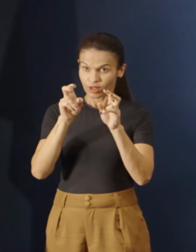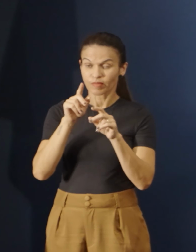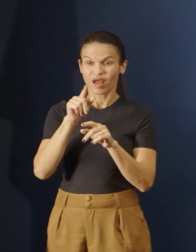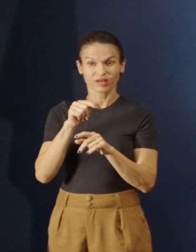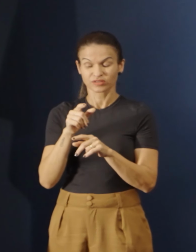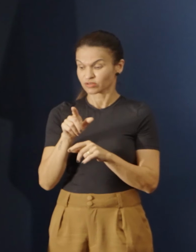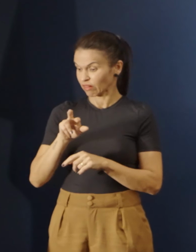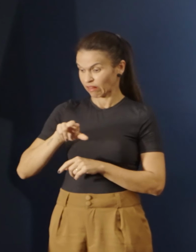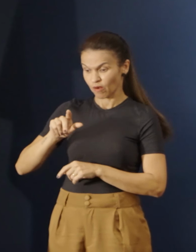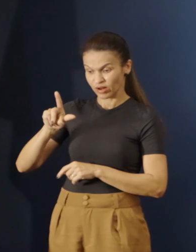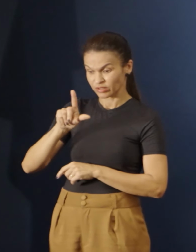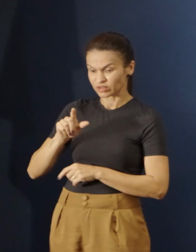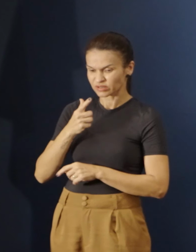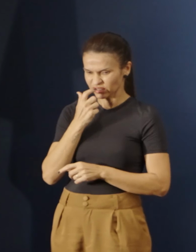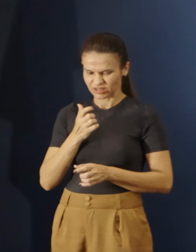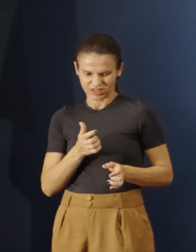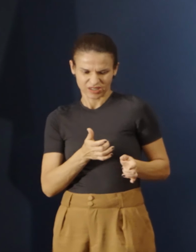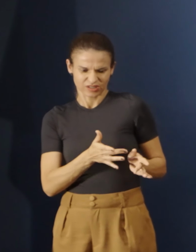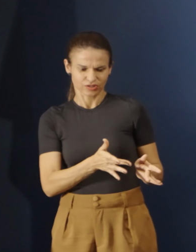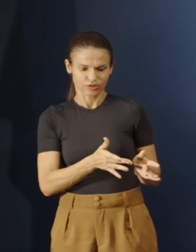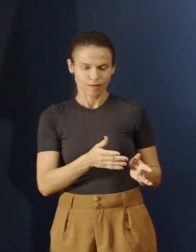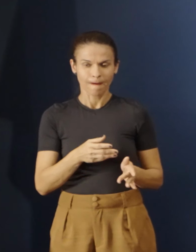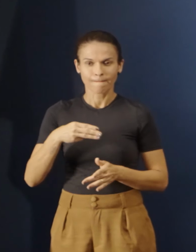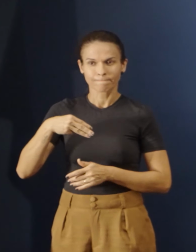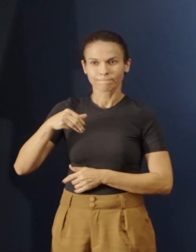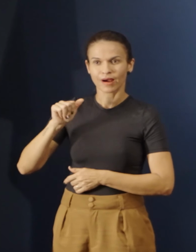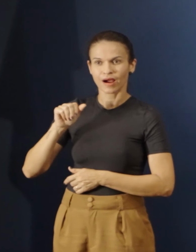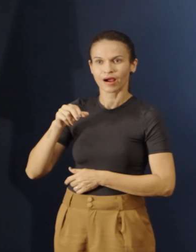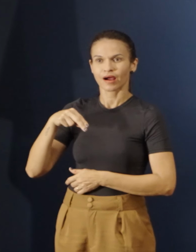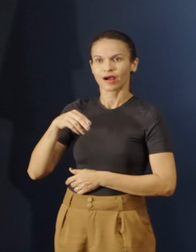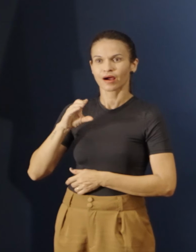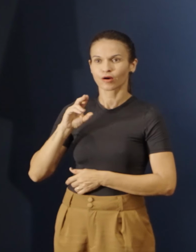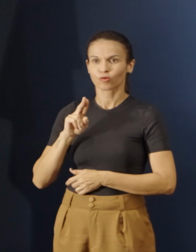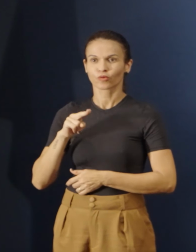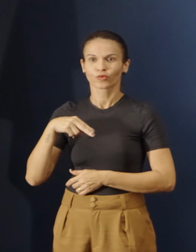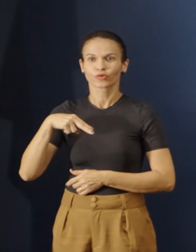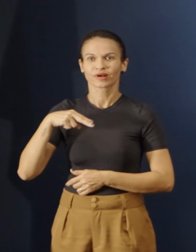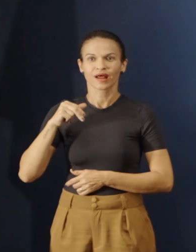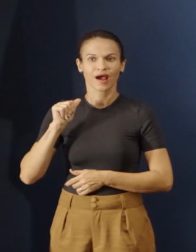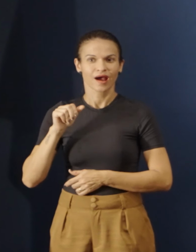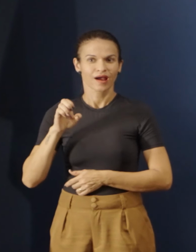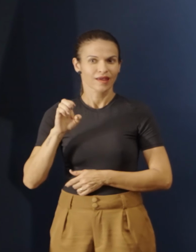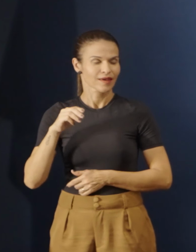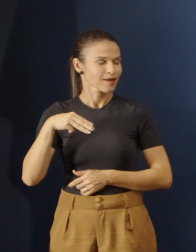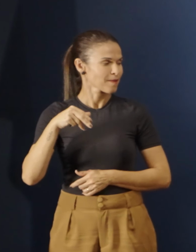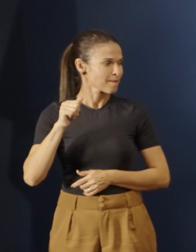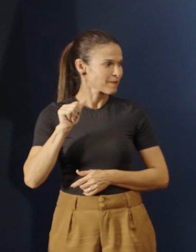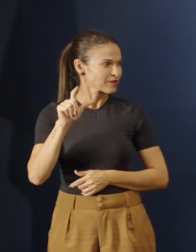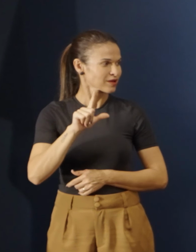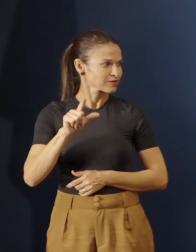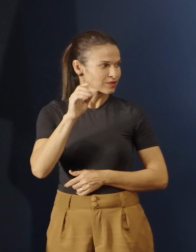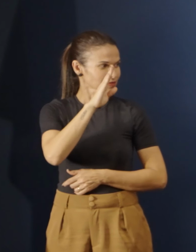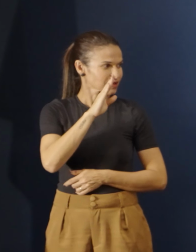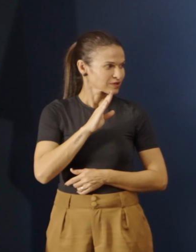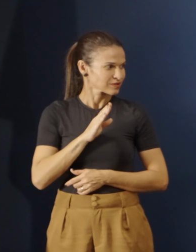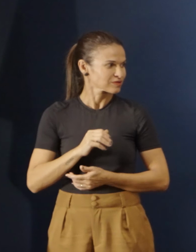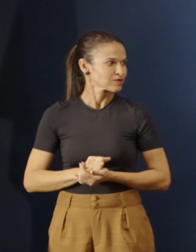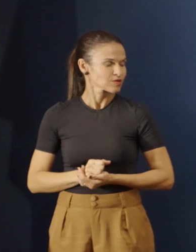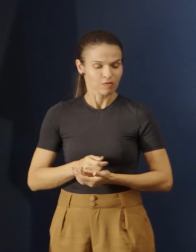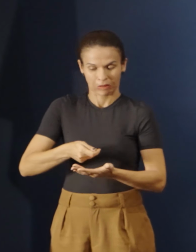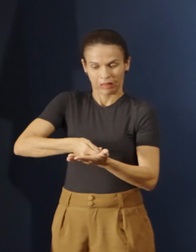não é literatura, isso é lixo. Macunaíma, hein? Macunaíma. Que vocês aí leram comigo em sala de aula. Eu já li tudo, literatura brasileira, eu volto eles para